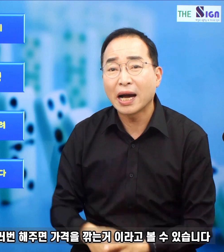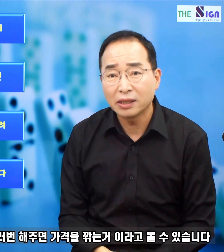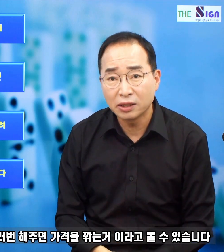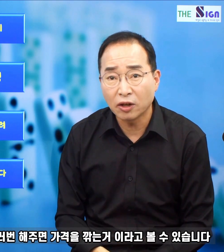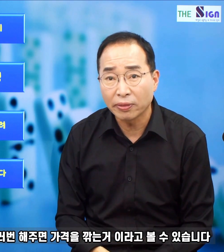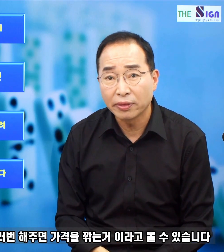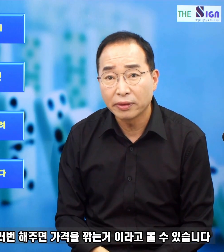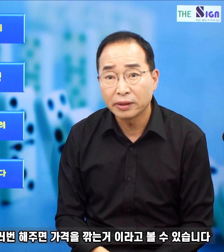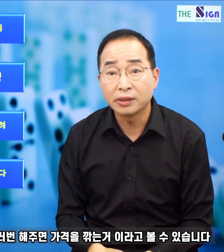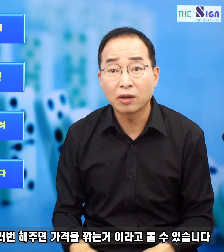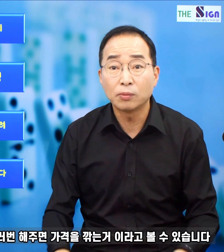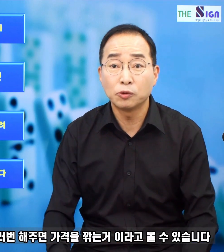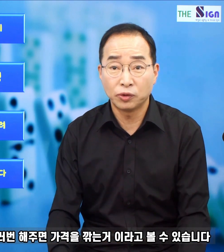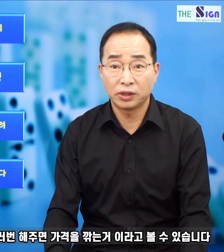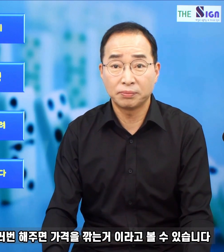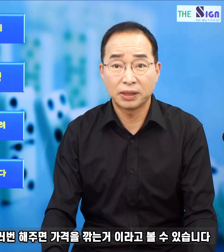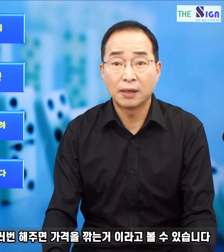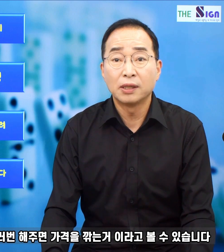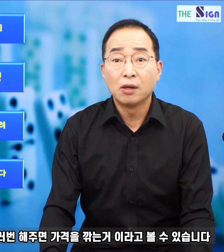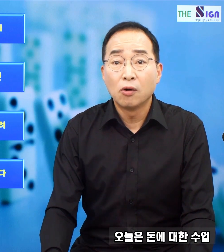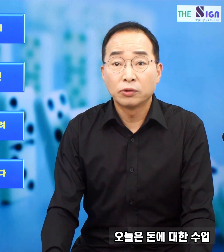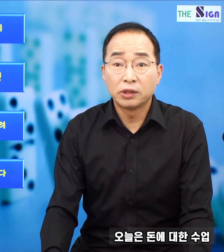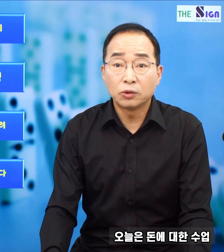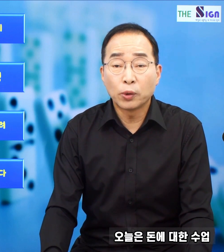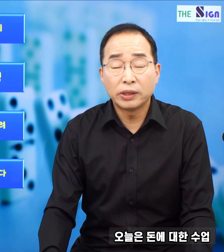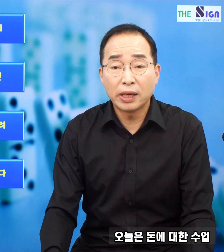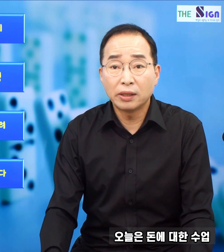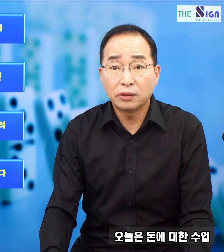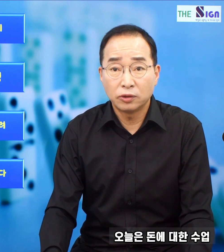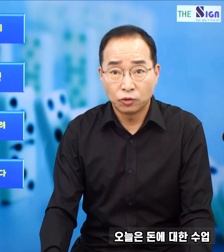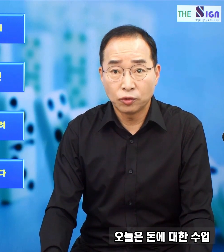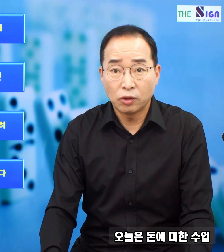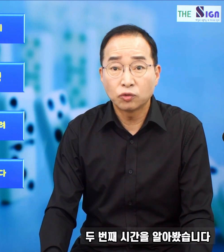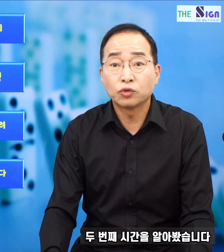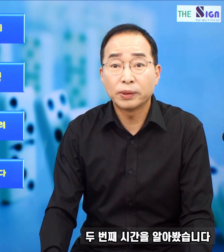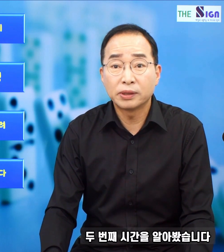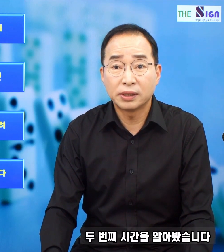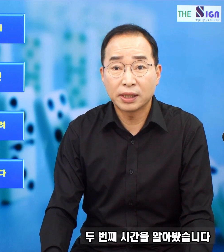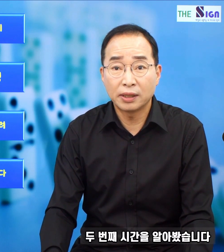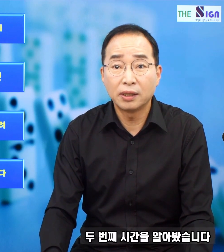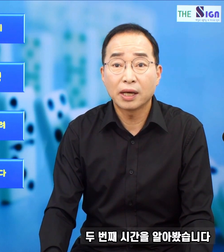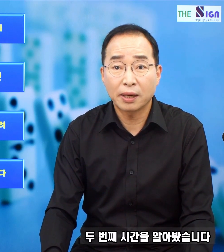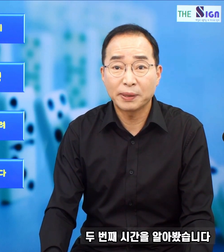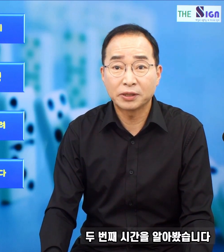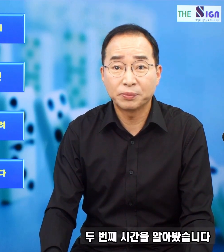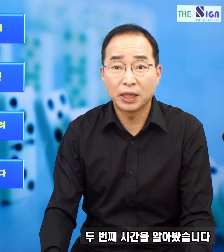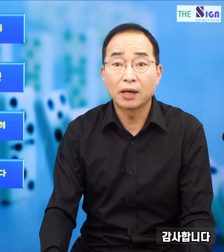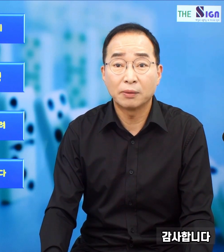깎는 것이라고 볼 수 있습니다. 오늘은 돈에 대한 수어 두 번째 시간을 알아봤습니다.